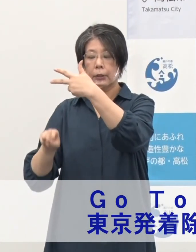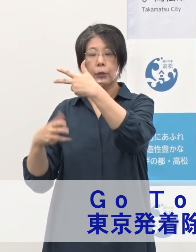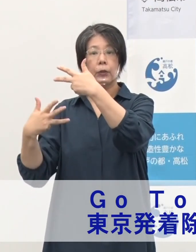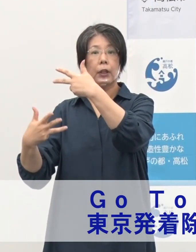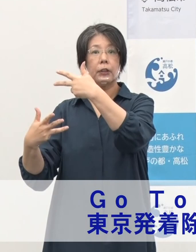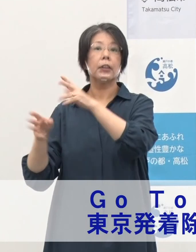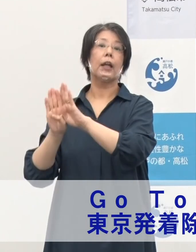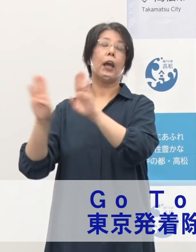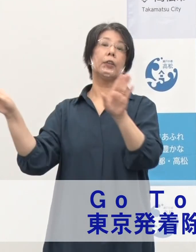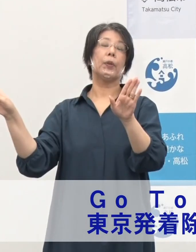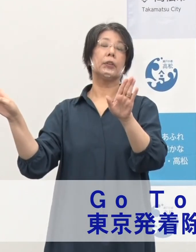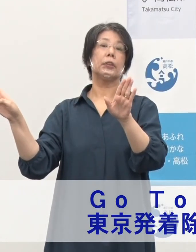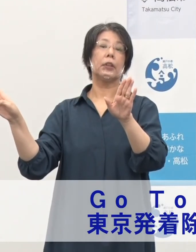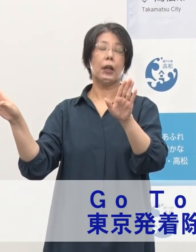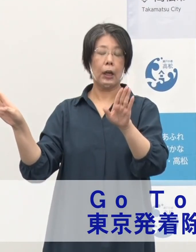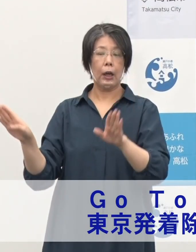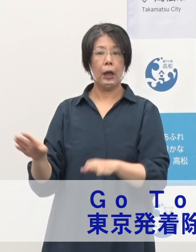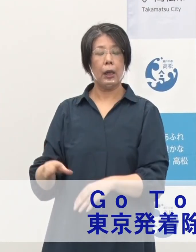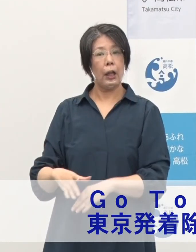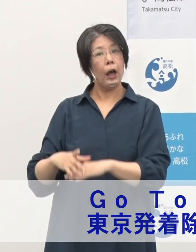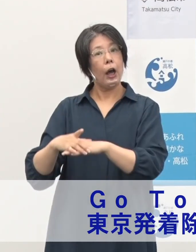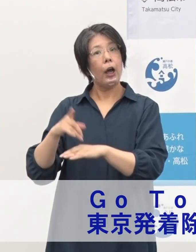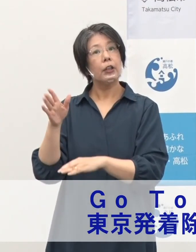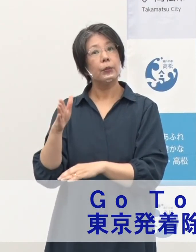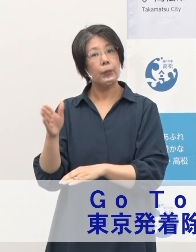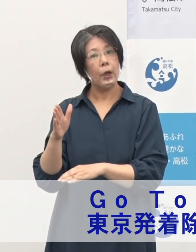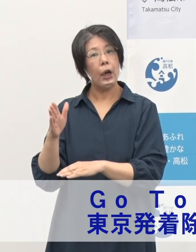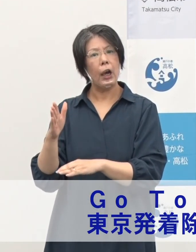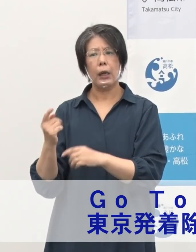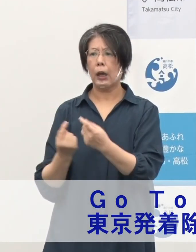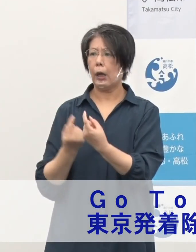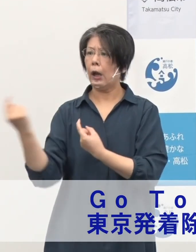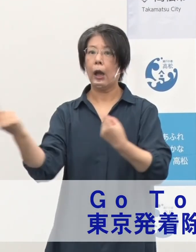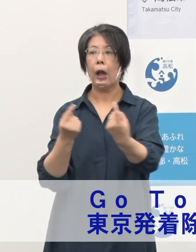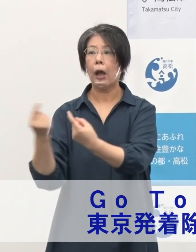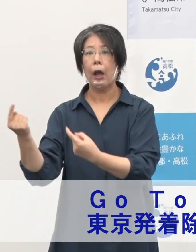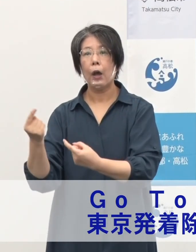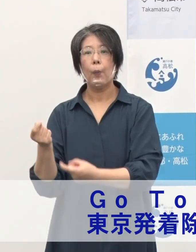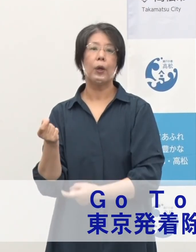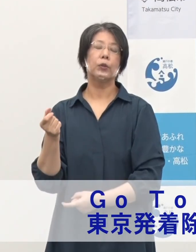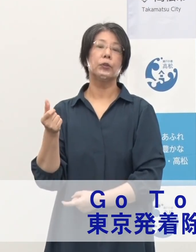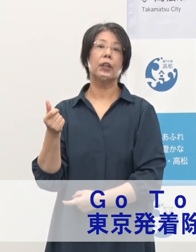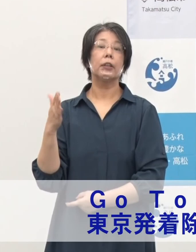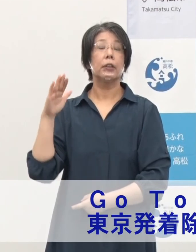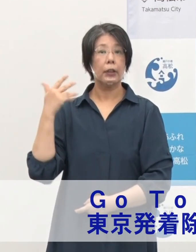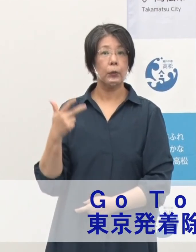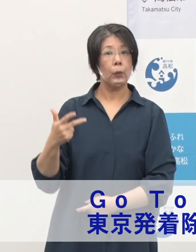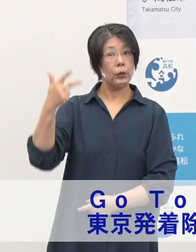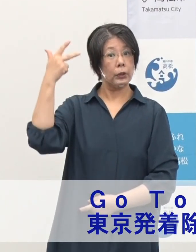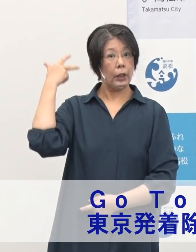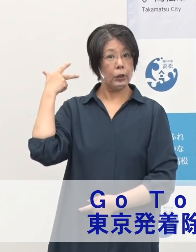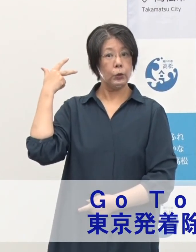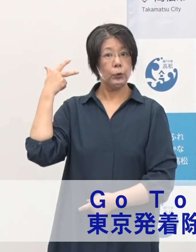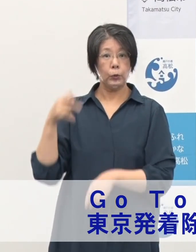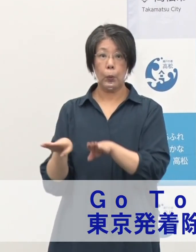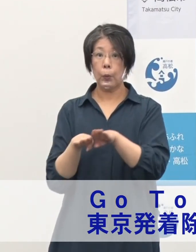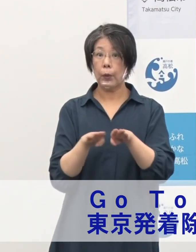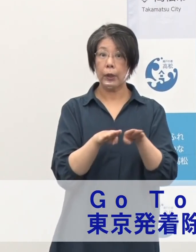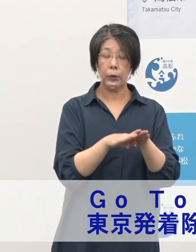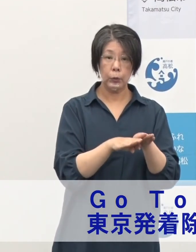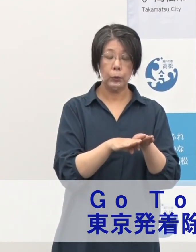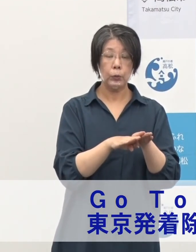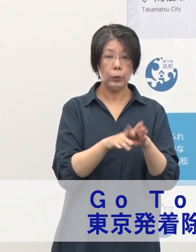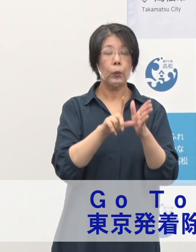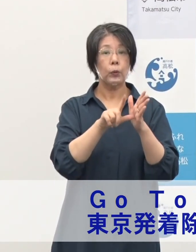わけでございます最初のうちはそれをどうだ代表の移動というのはございませんでしたが先週のシルバーウィークなんかを見ておりますと